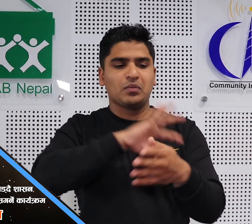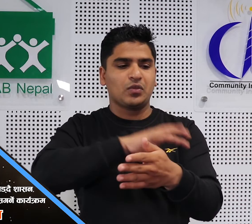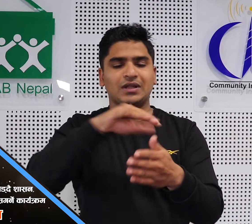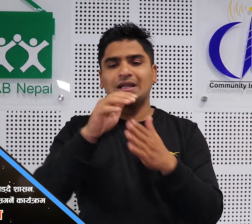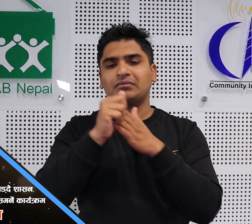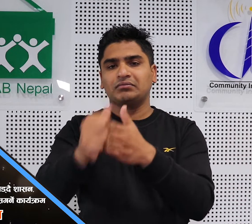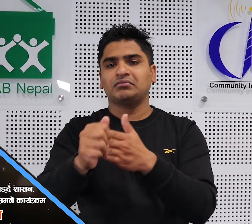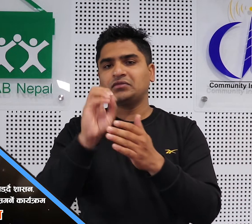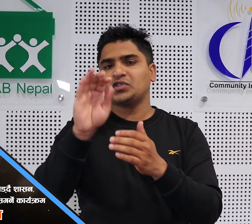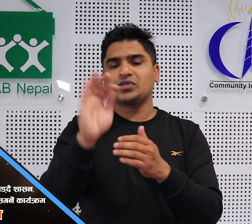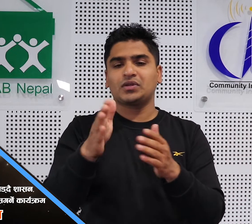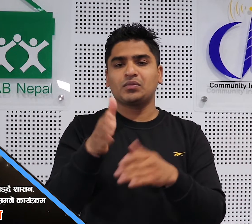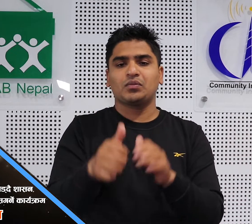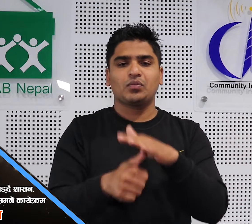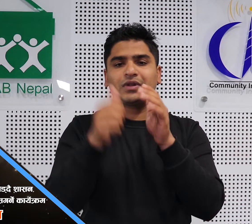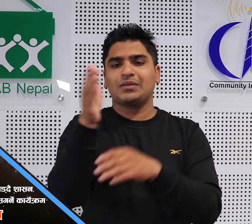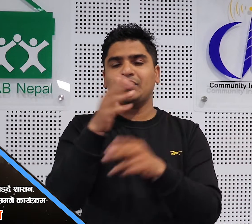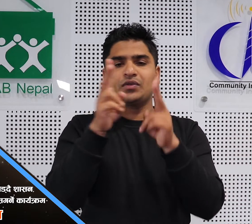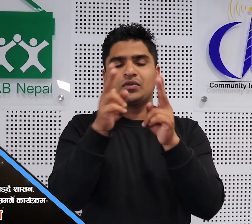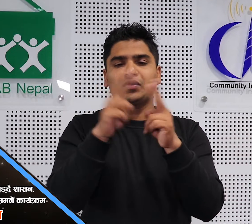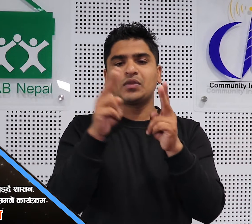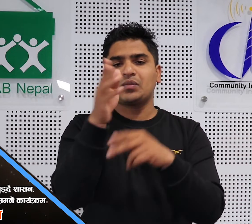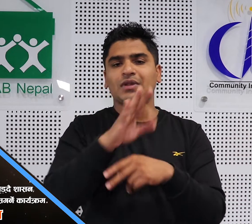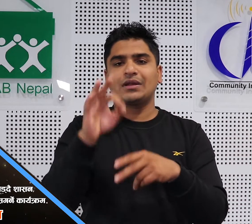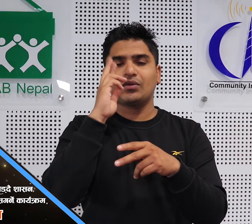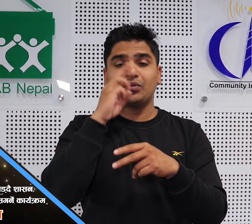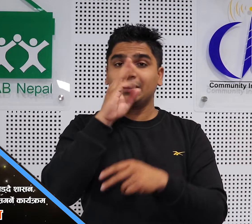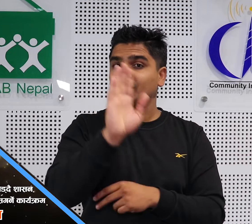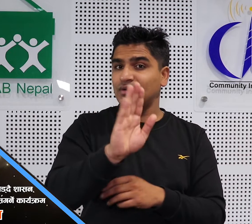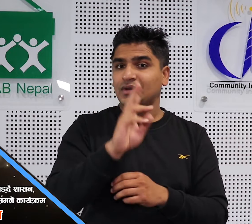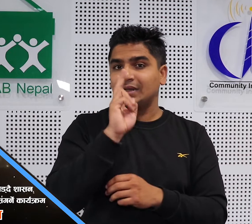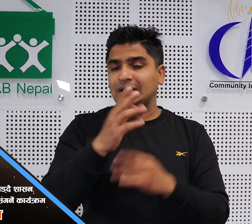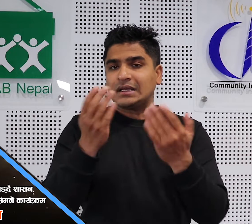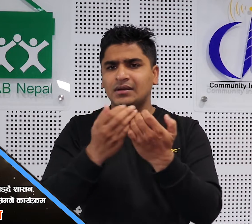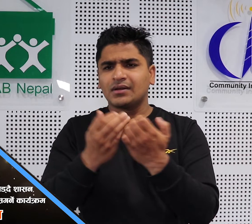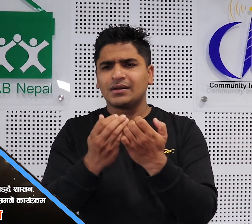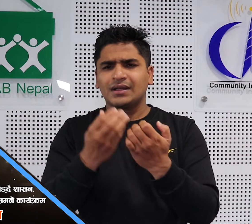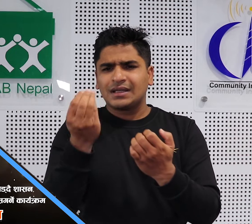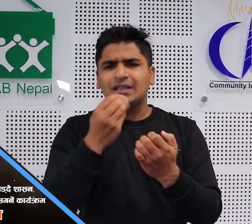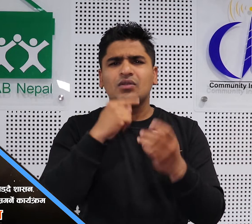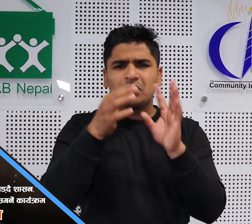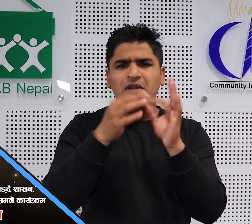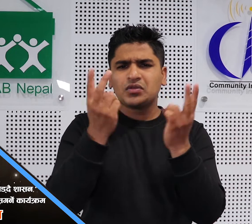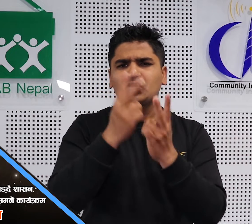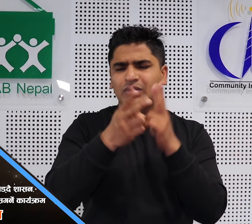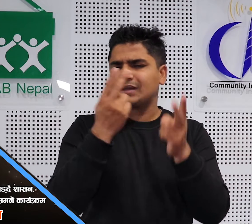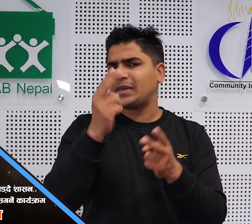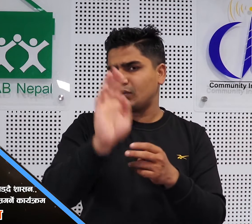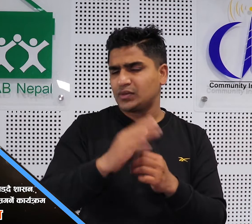चाहिँ प्रधानमन्त्री कार्यालय सम्पर्क मन्त्रालयको रूपमा छ। अब त्यसैले गर्दाखेरि केही नमिलेका जस्ता कुराहरू भएको छन्।